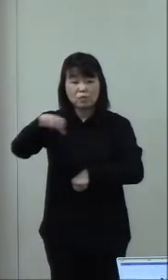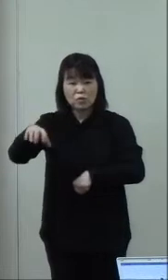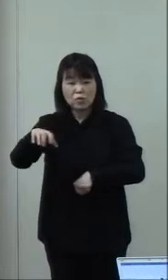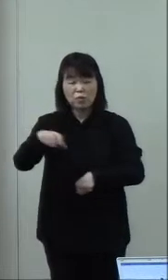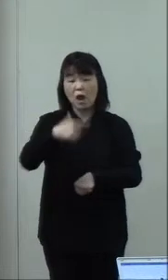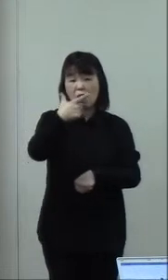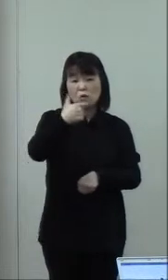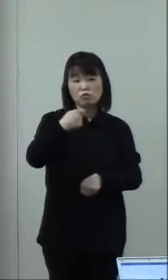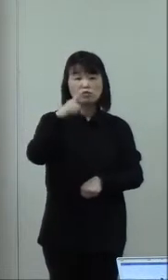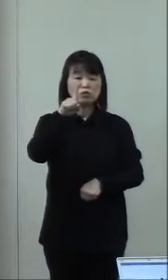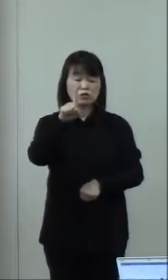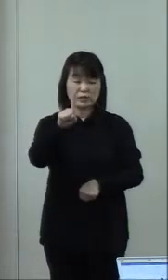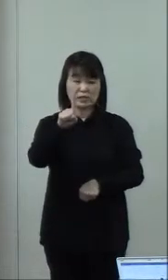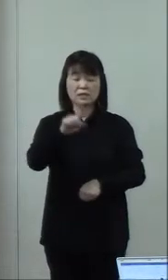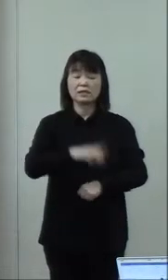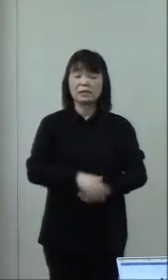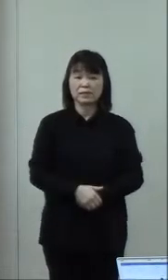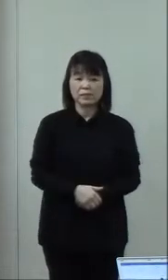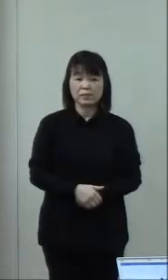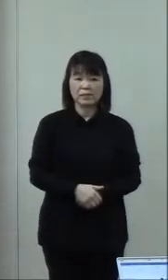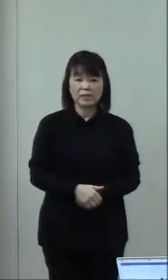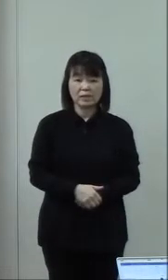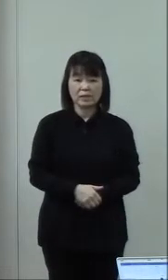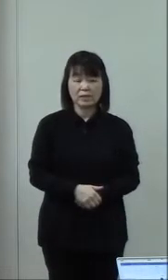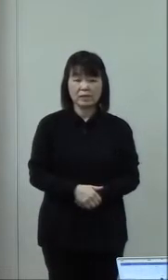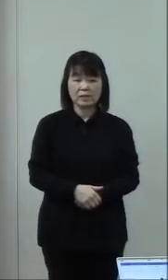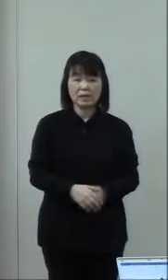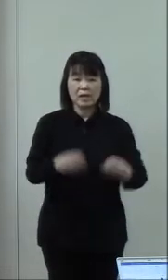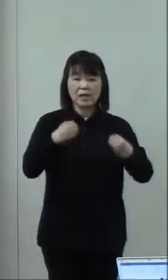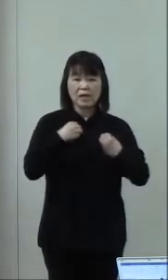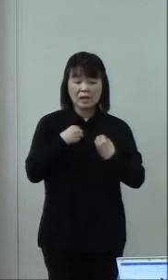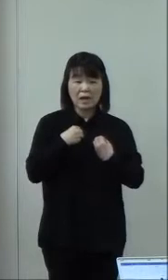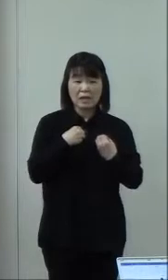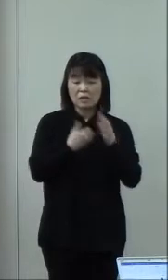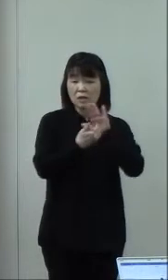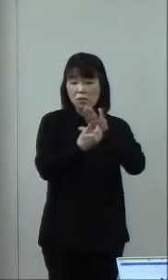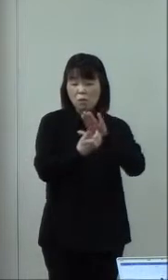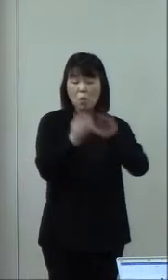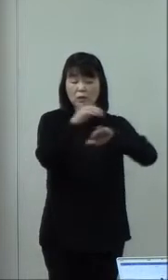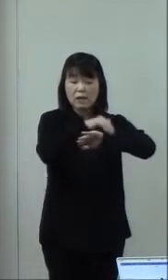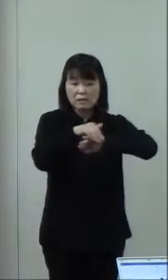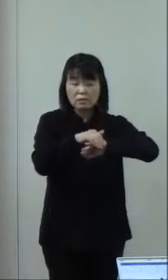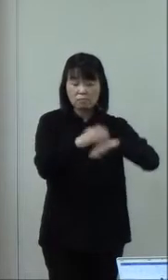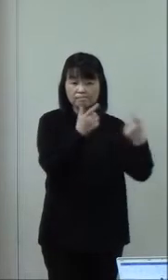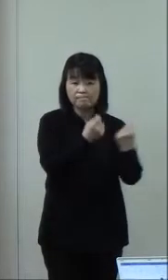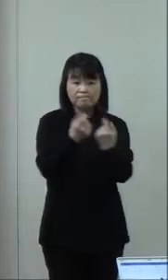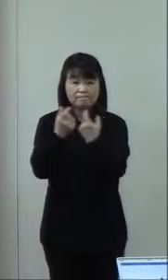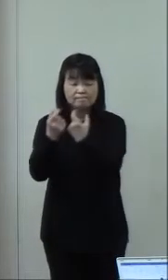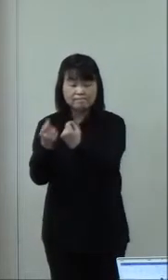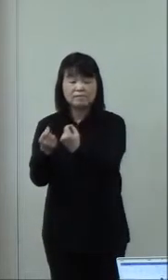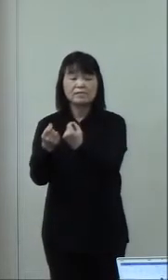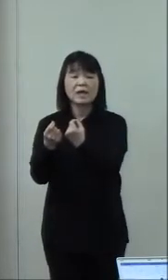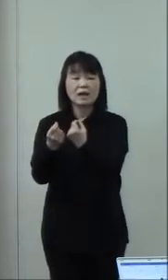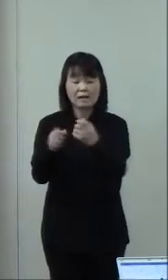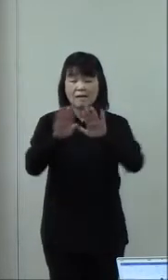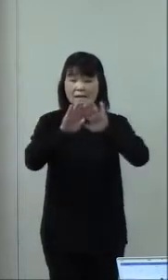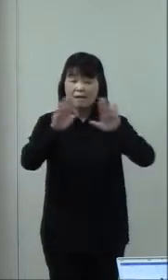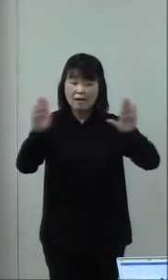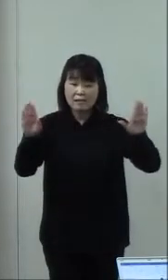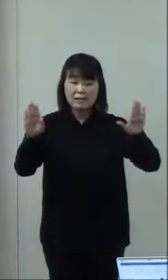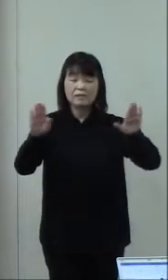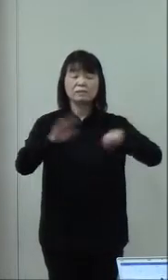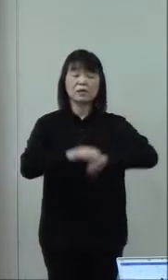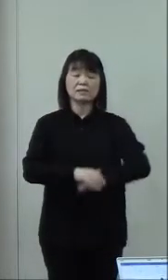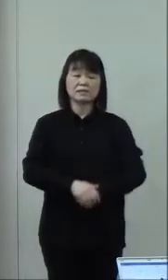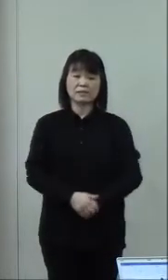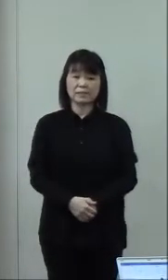。感染症対策等々を行いながらですね、しっかりと開催してまいりたいという